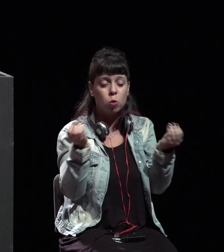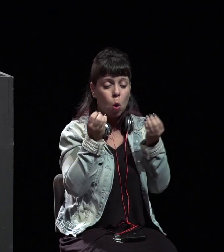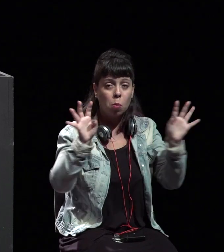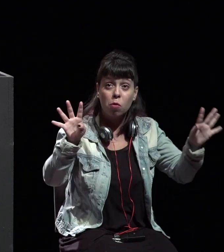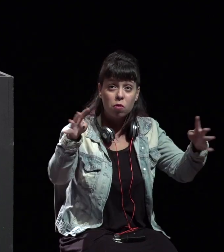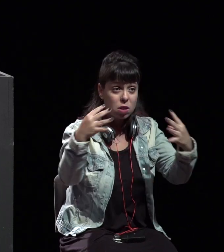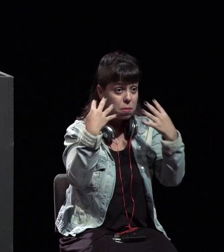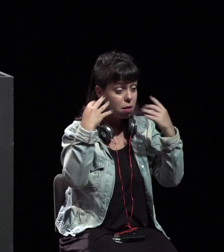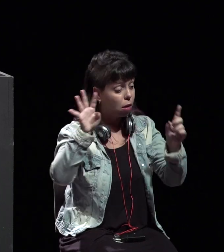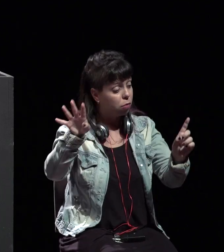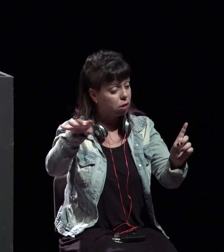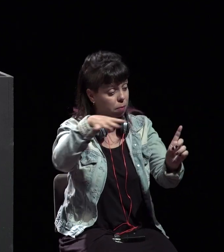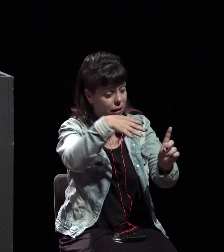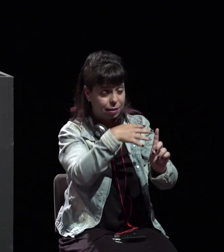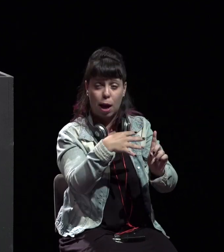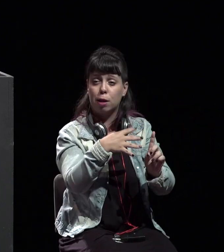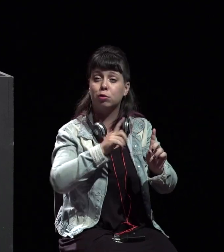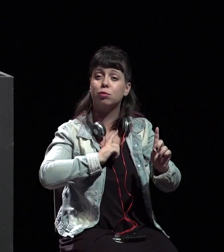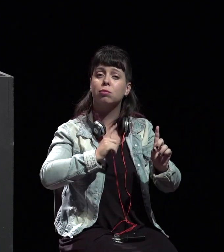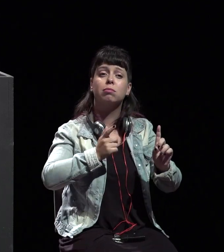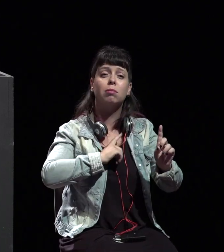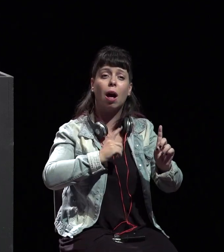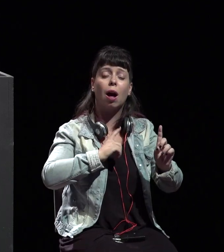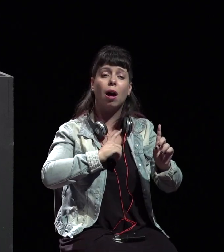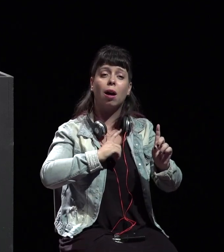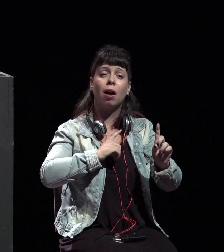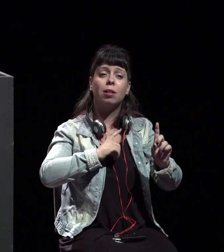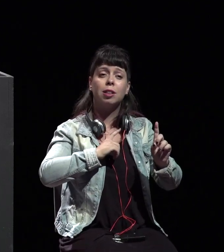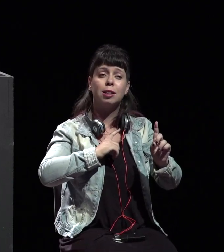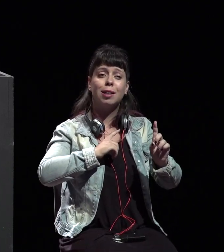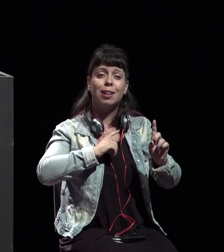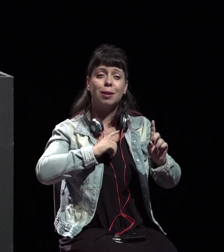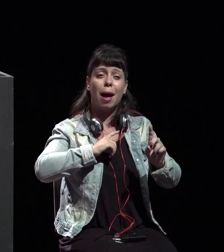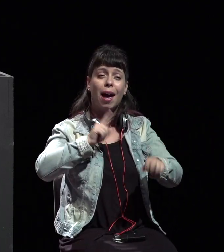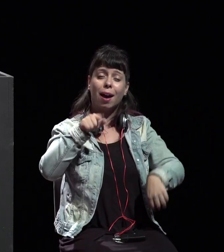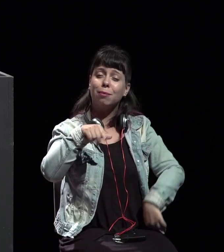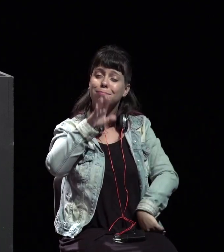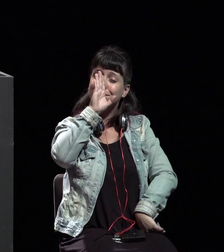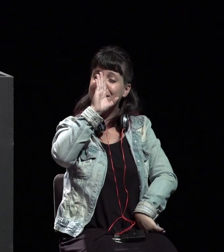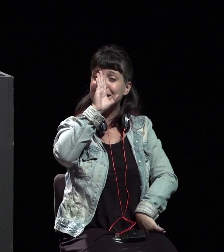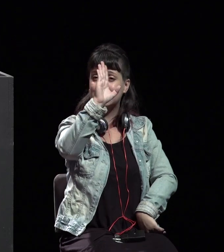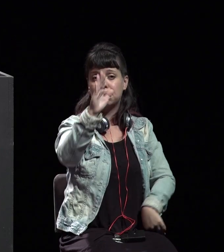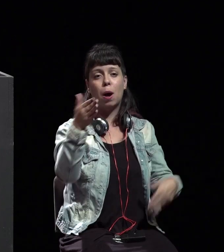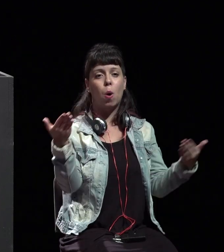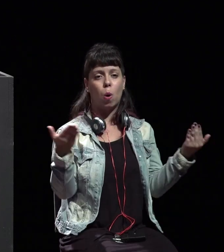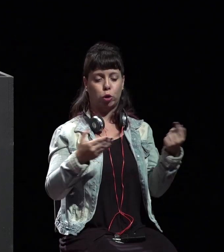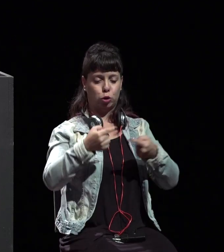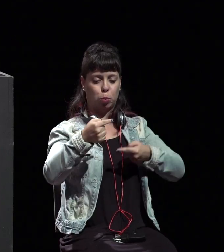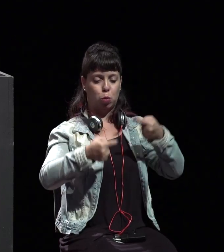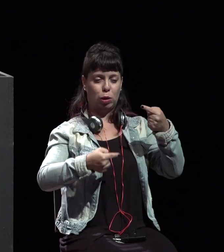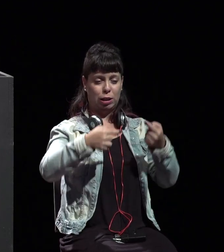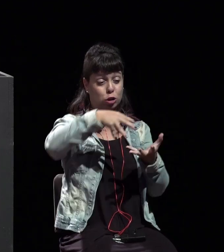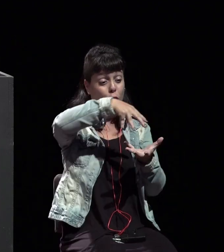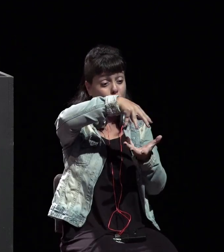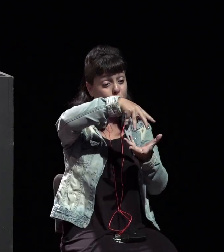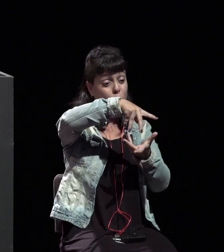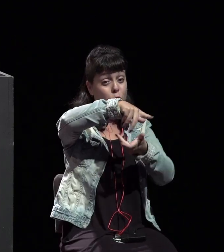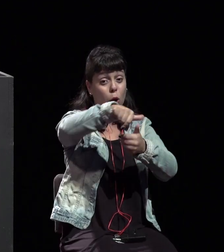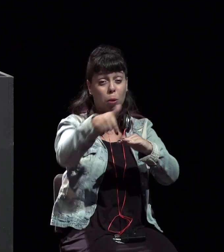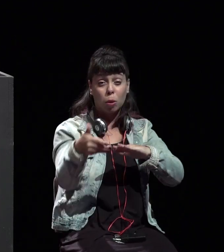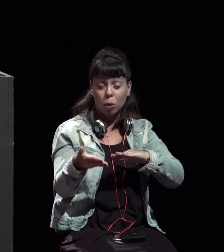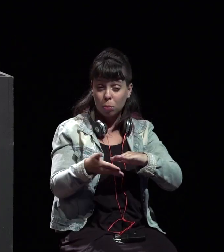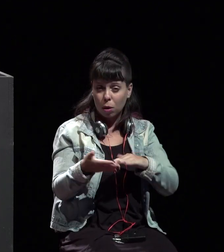visibilidade, habitam o coração da política global contemporânea. Não é à toa que autores como